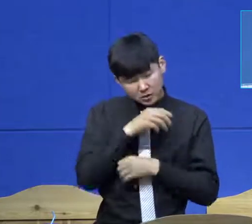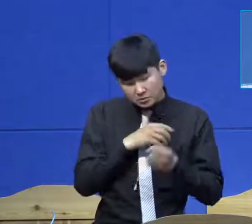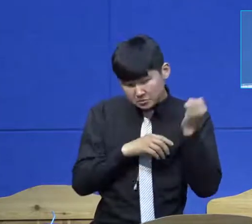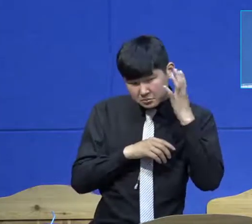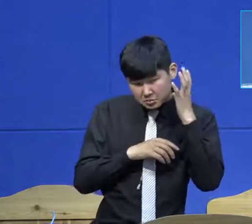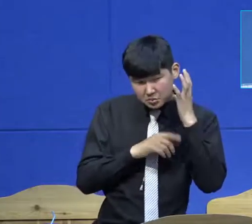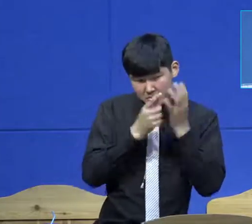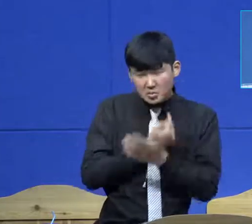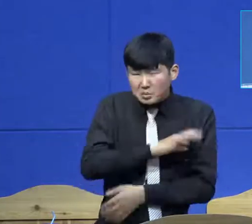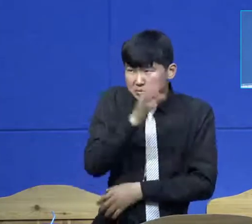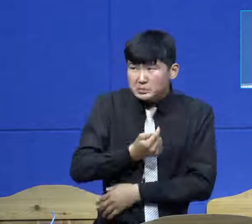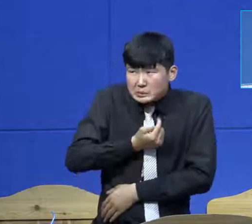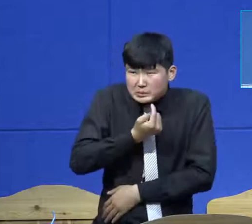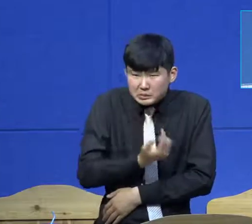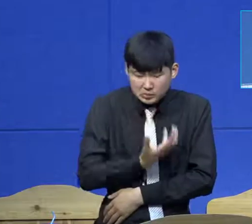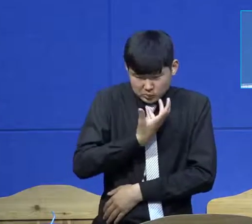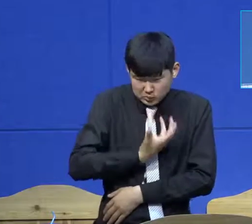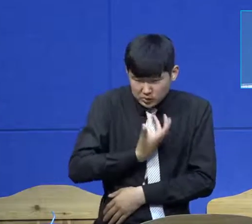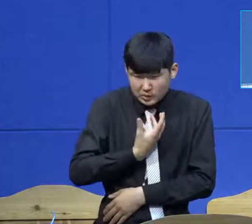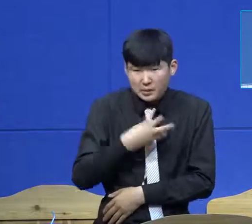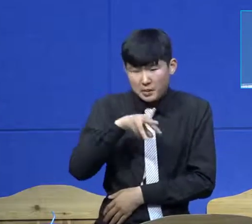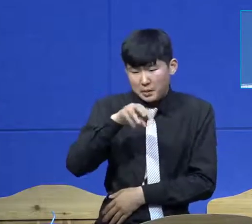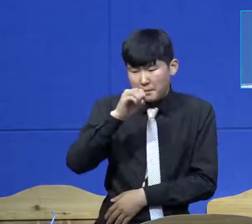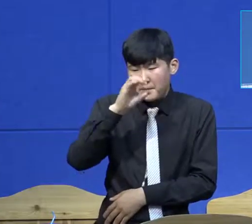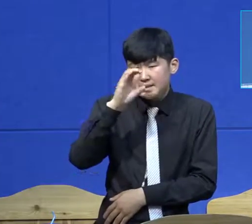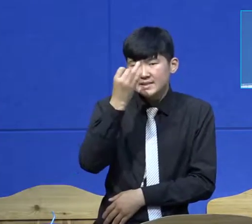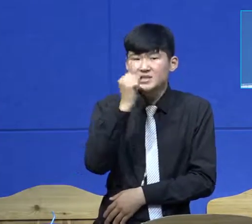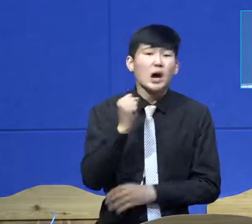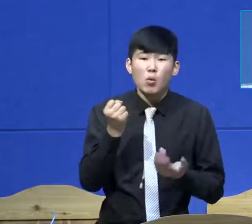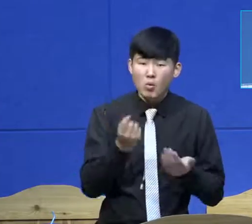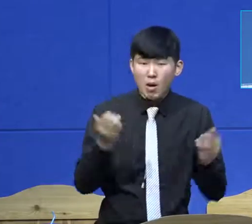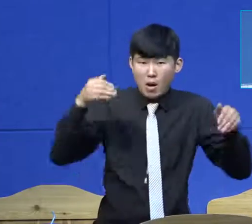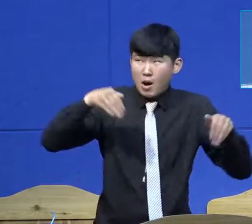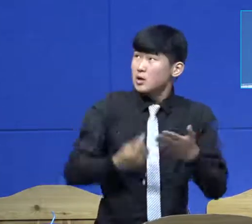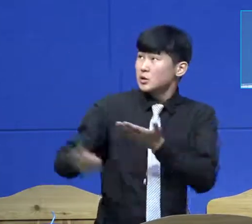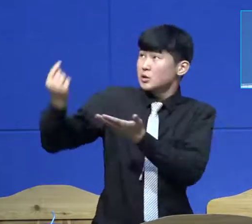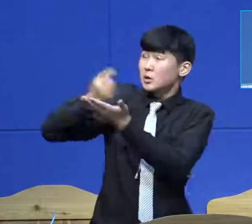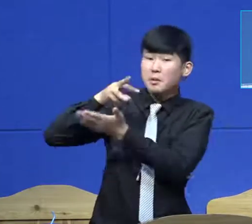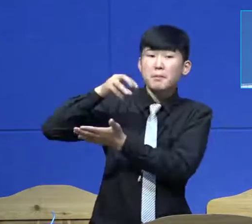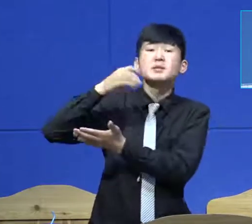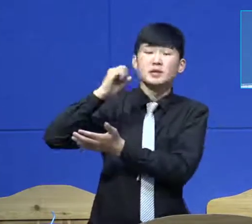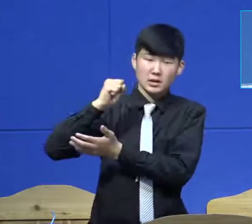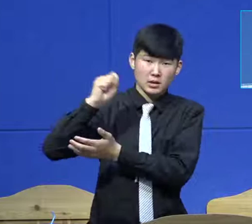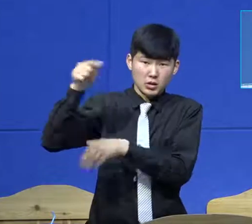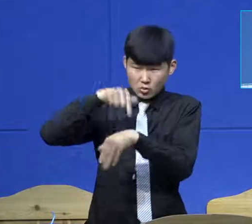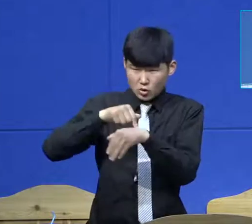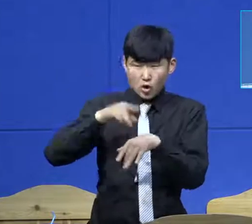тэдний хүлээгээд байгаа месиа бол хаанаар ирэх месиа. Тухайн Ромыг эзлээд